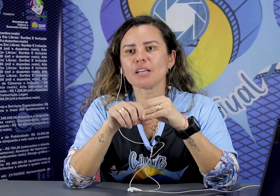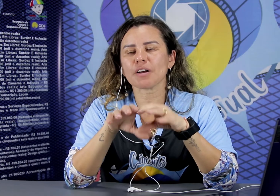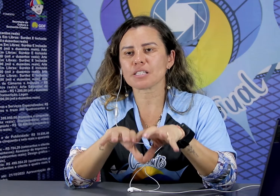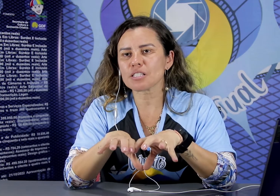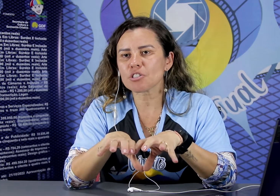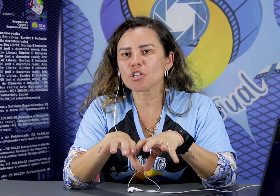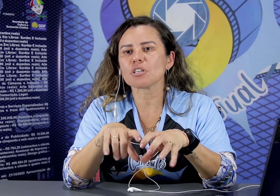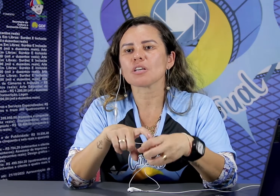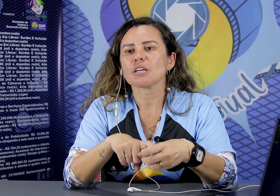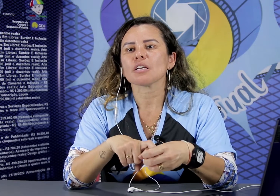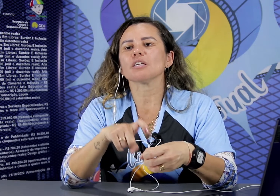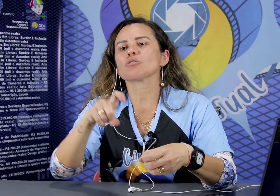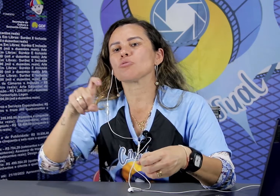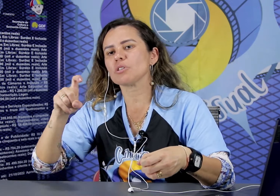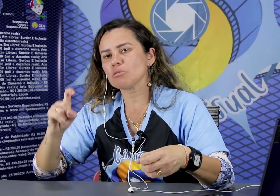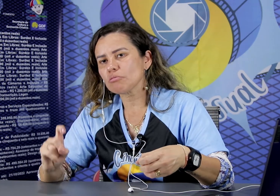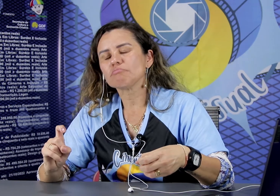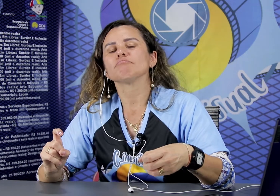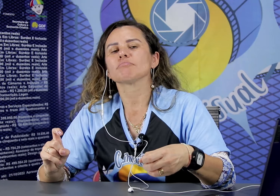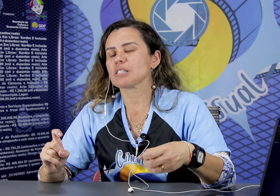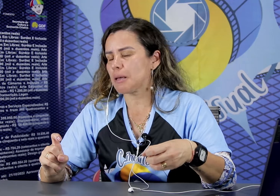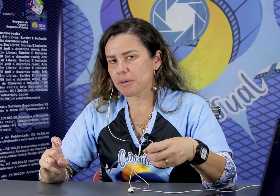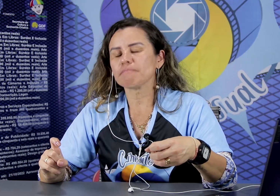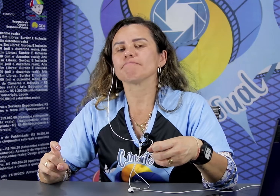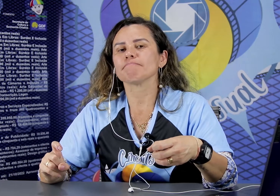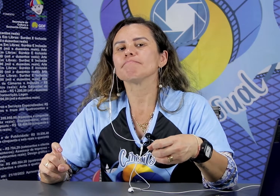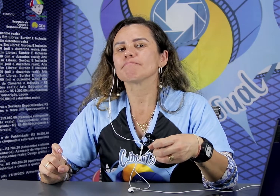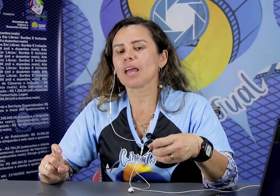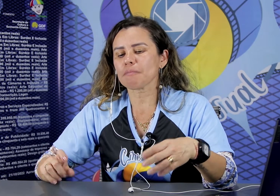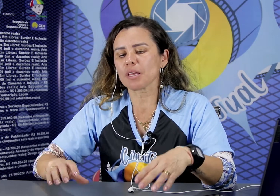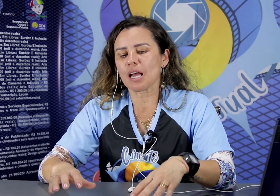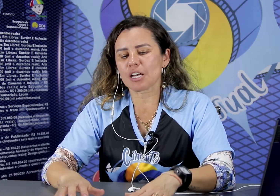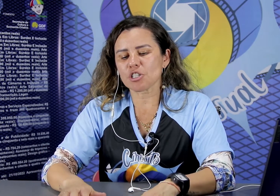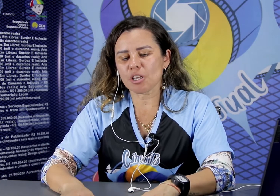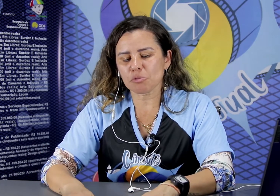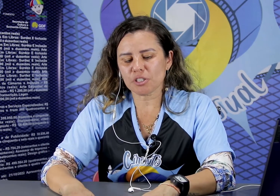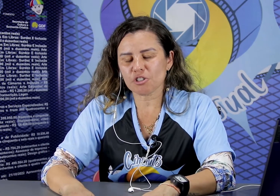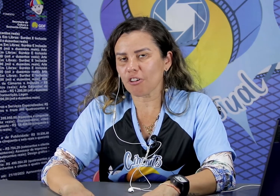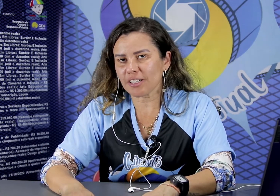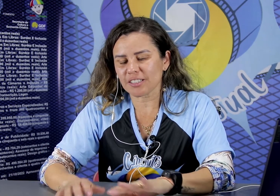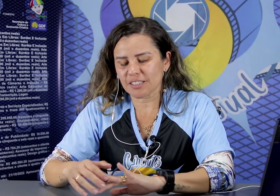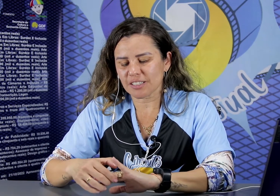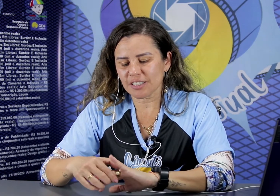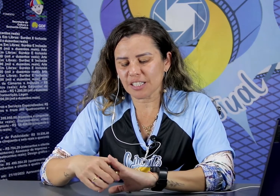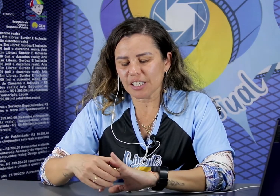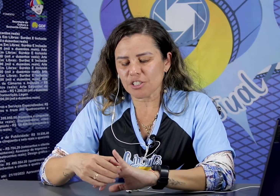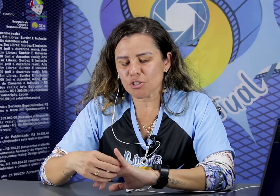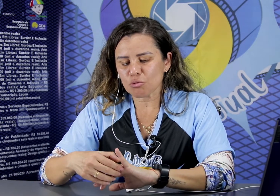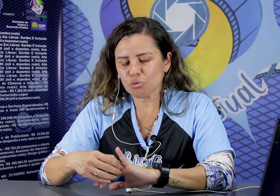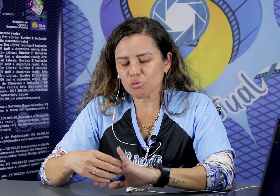se sentir excluído sempre, né? A gente tem muita história de surdos